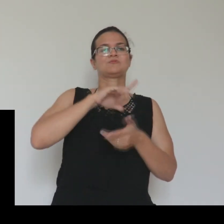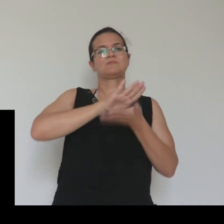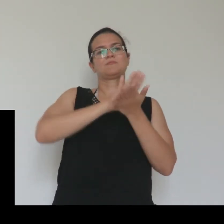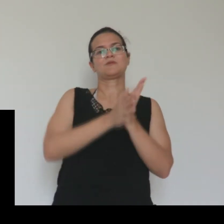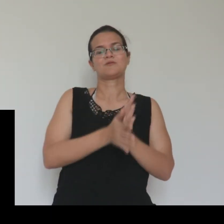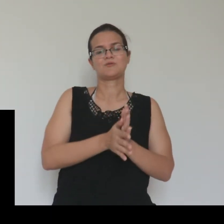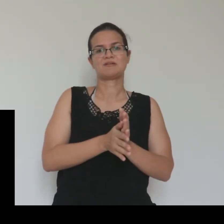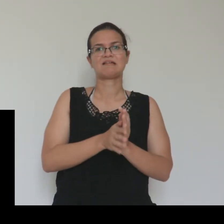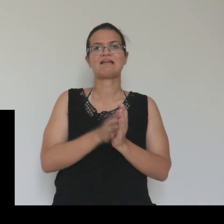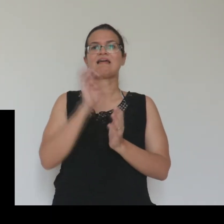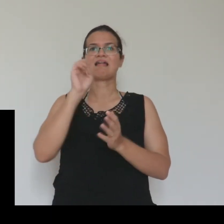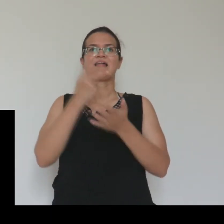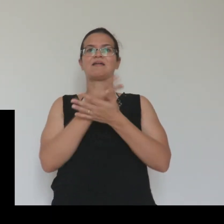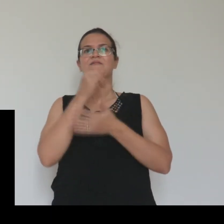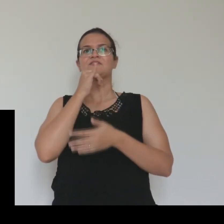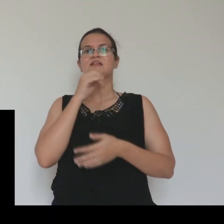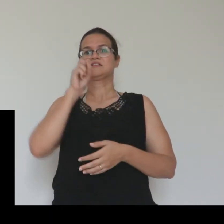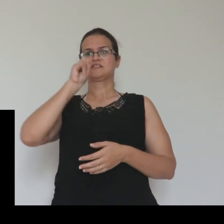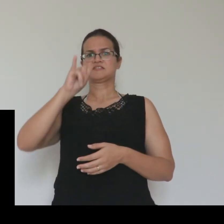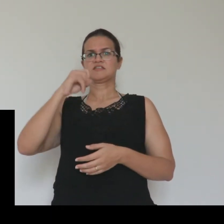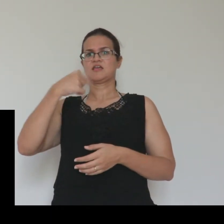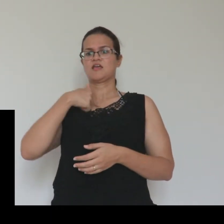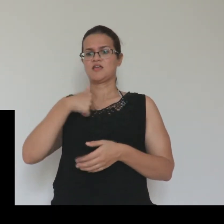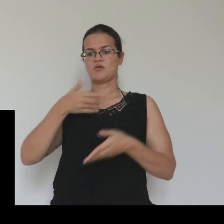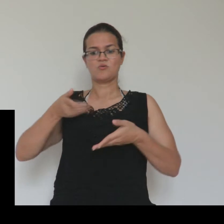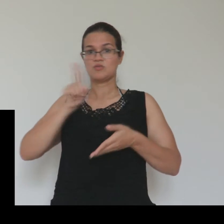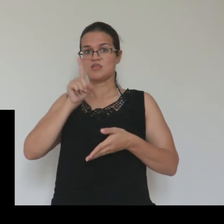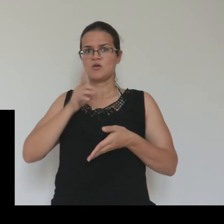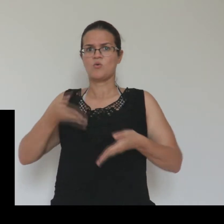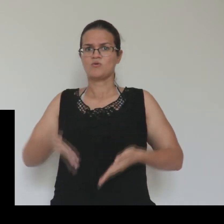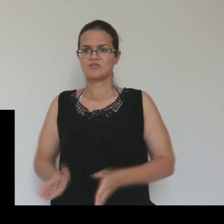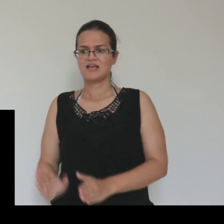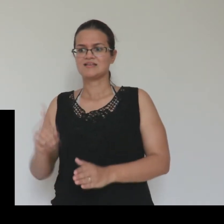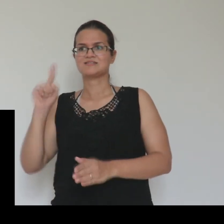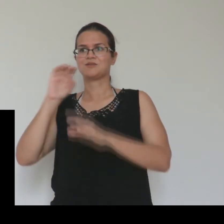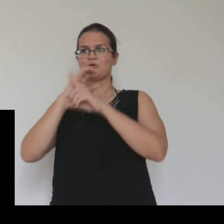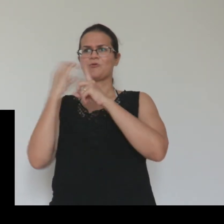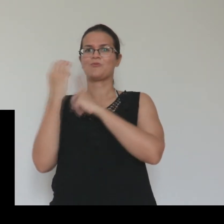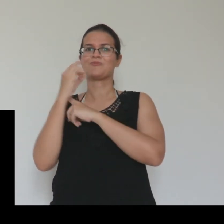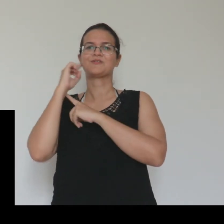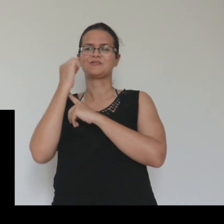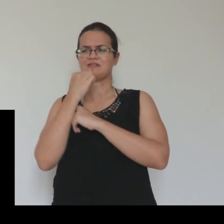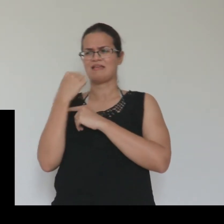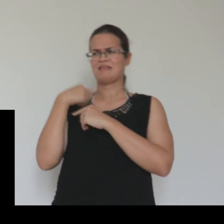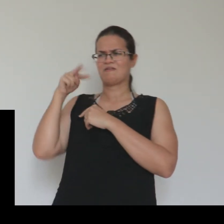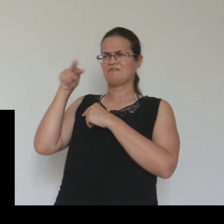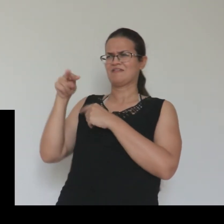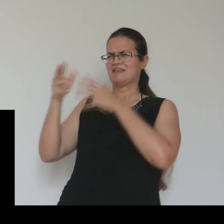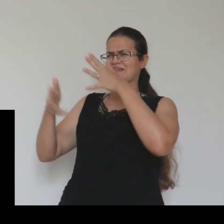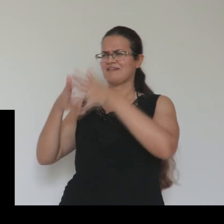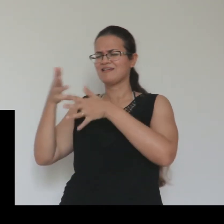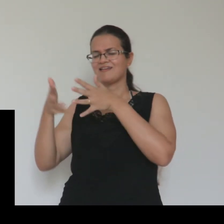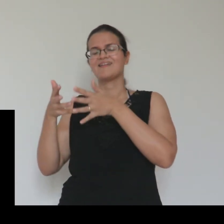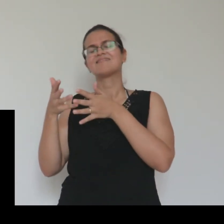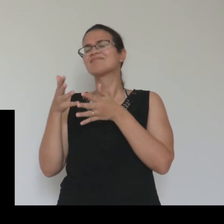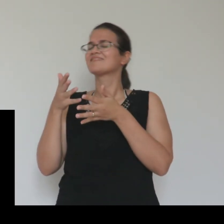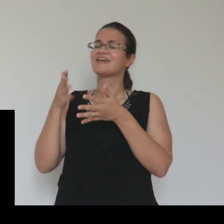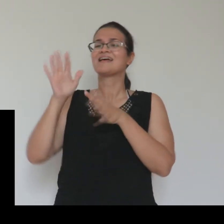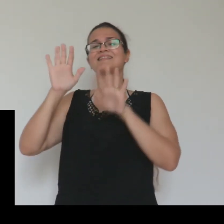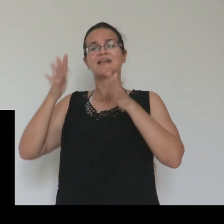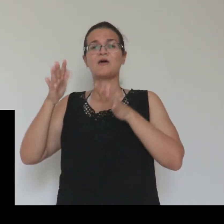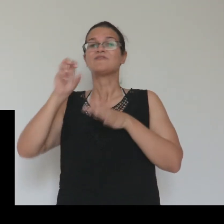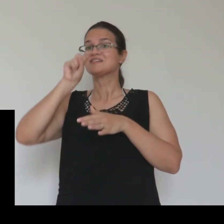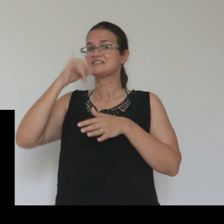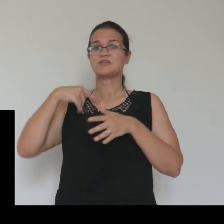eu aceitaria a língua de sinais e falaria que eu tinha que aprender a Libras. Lógico que não. Se eu não soubesse também, não tivesse esse